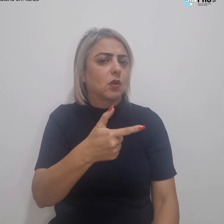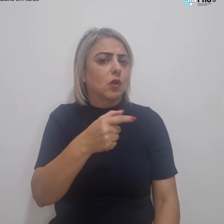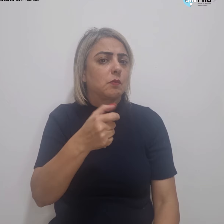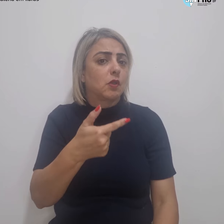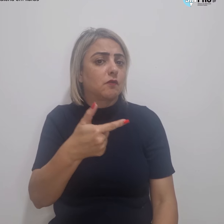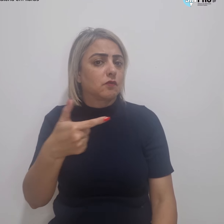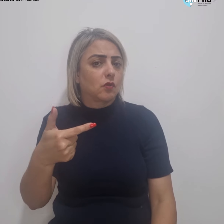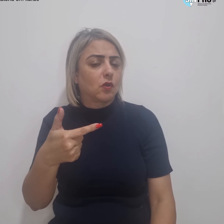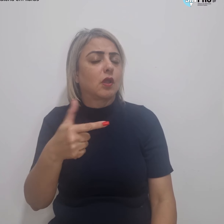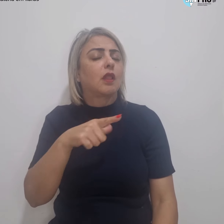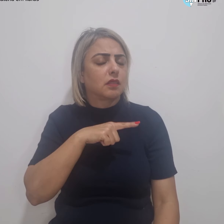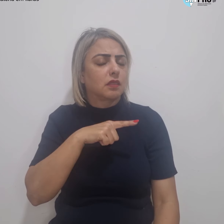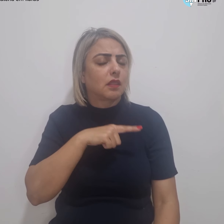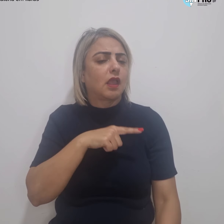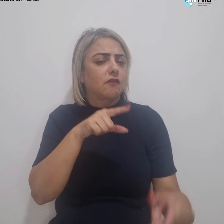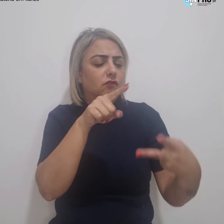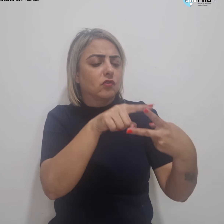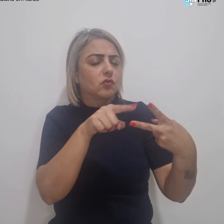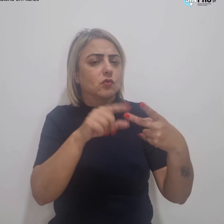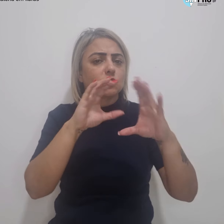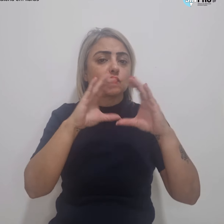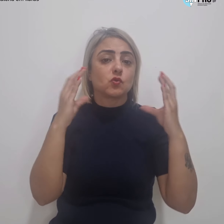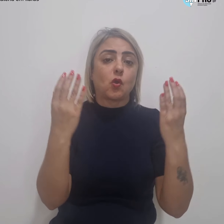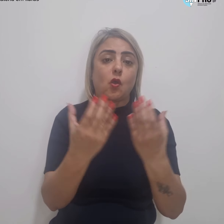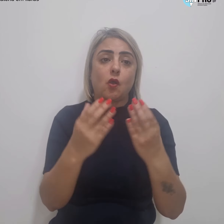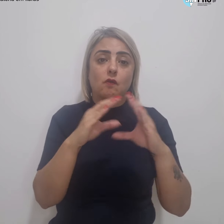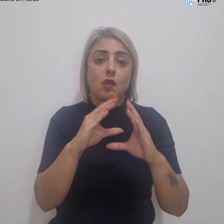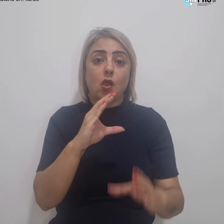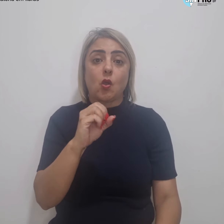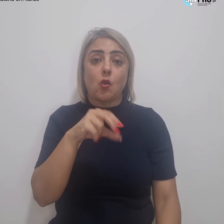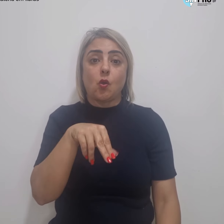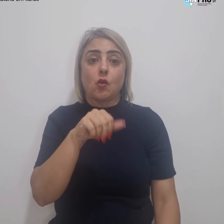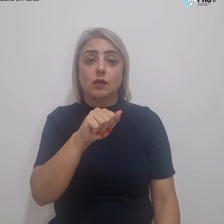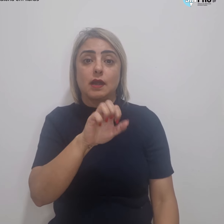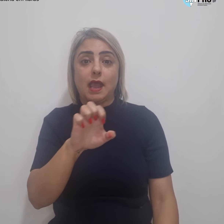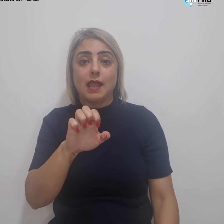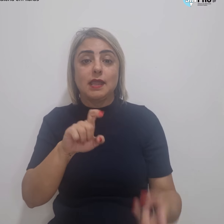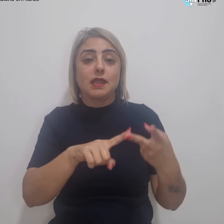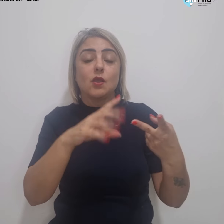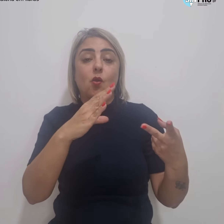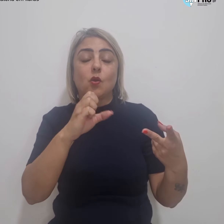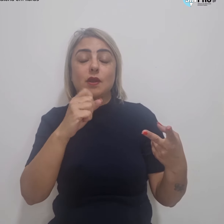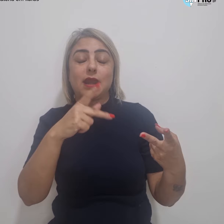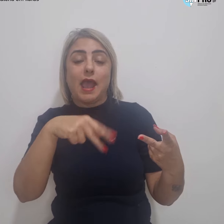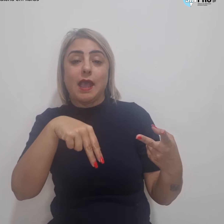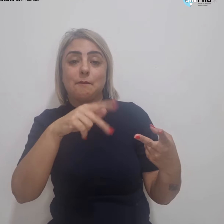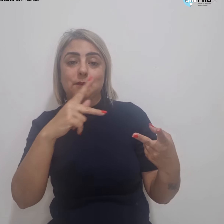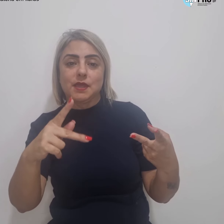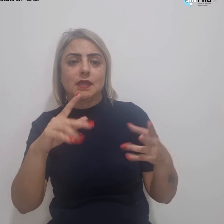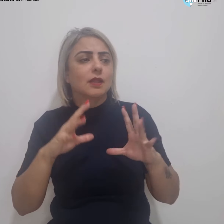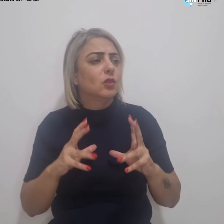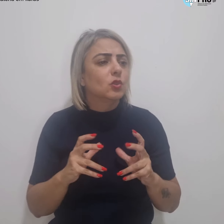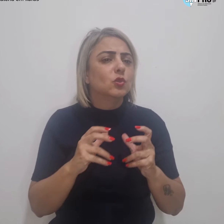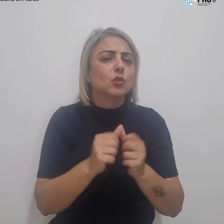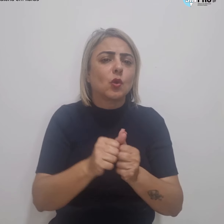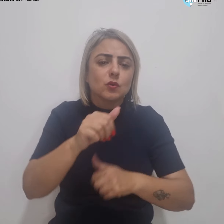houve duas conferências, CONAI e CONAP, e agora todos os segmentos